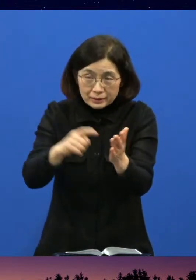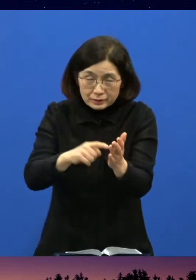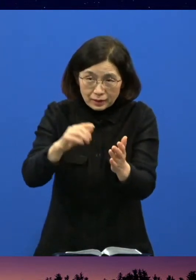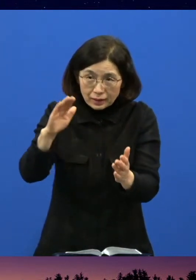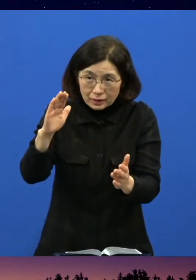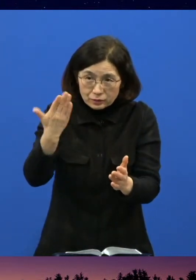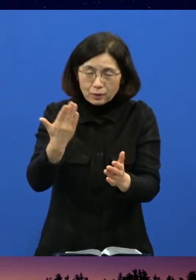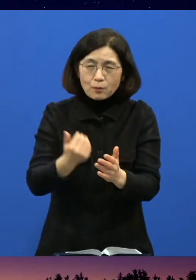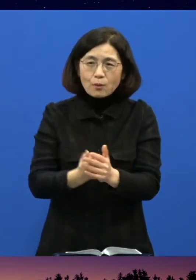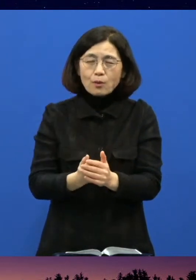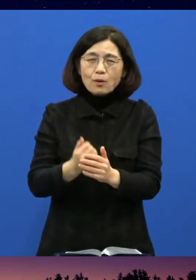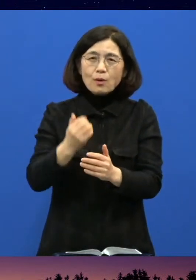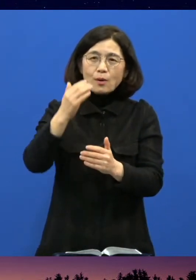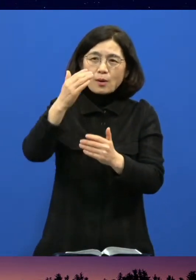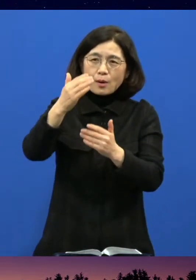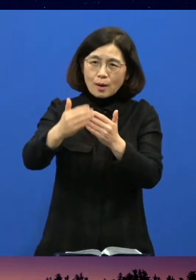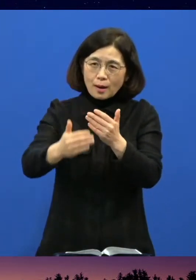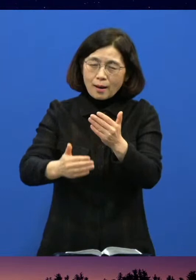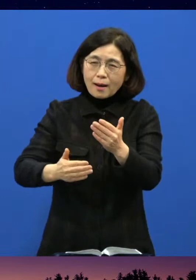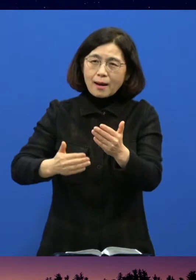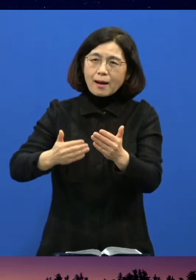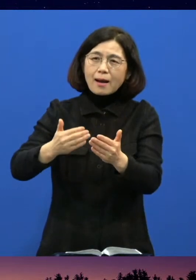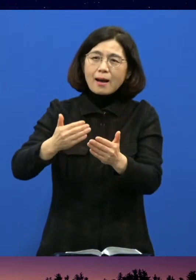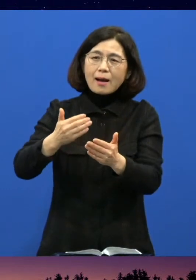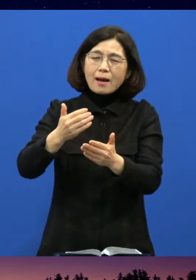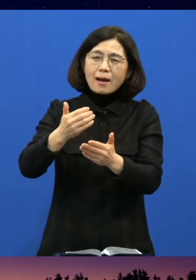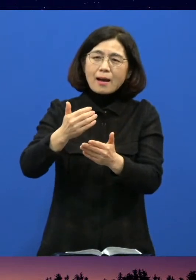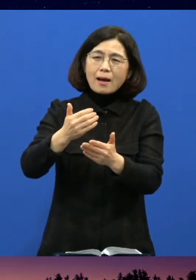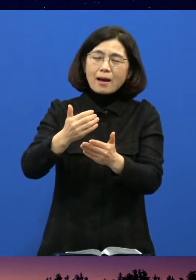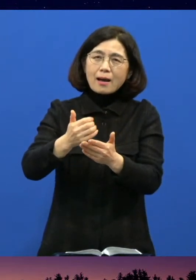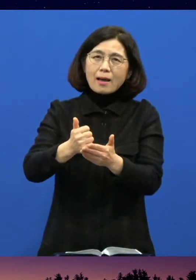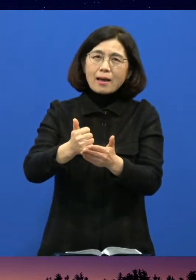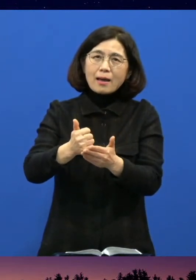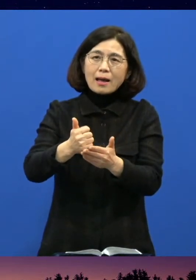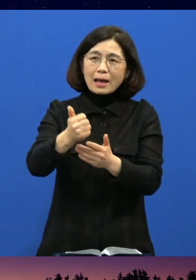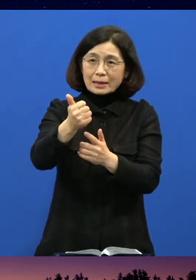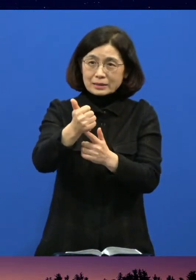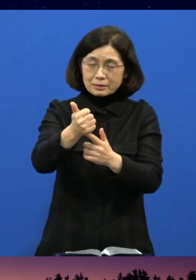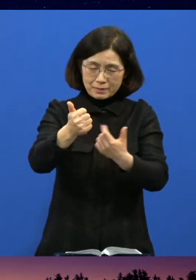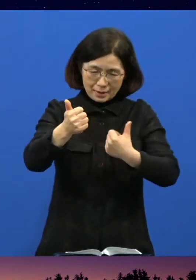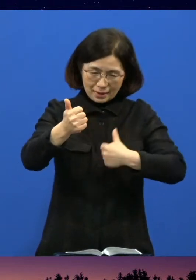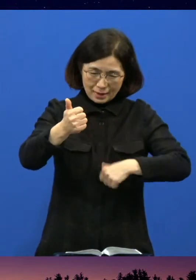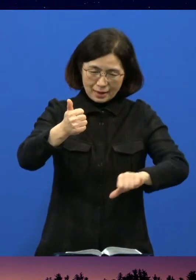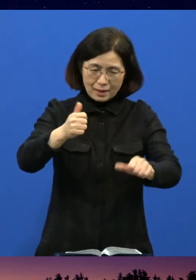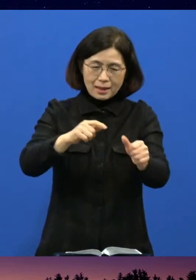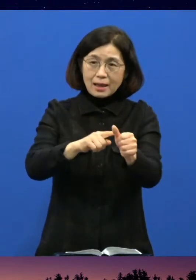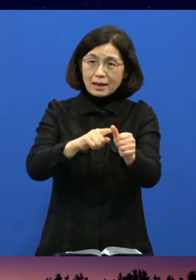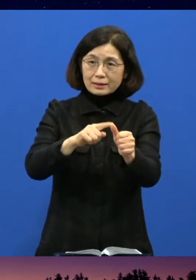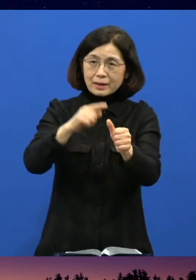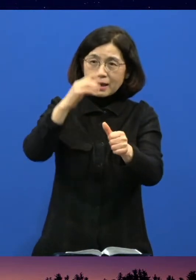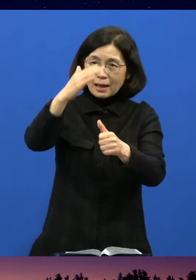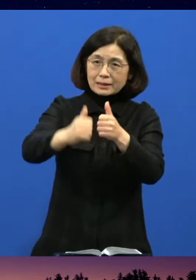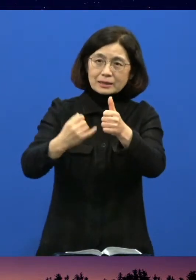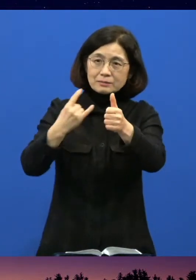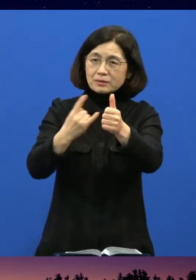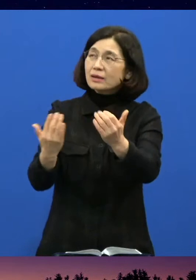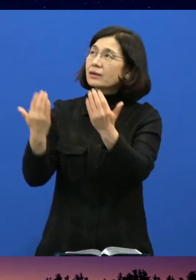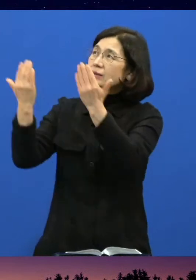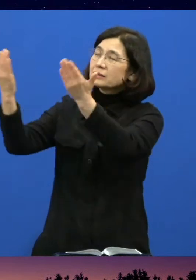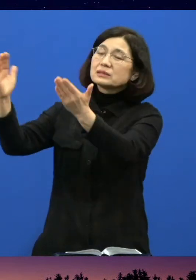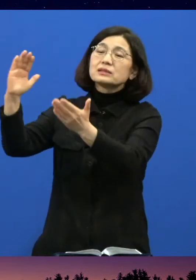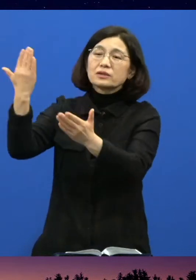하나님의 아픔을 한나가 품게 되면서 결국은 이 아이를 하나님 앞에 올려드리잖아요.